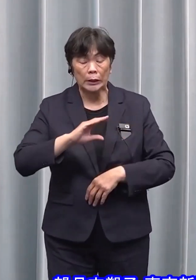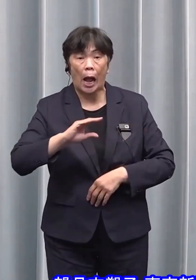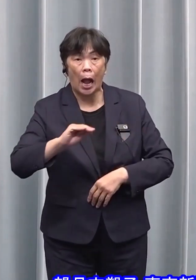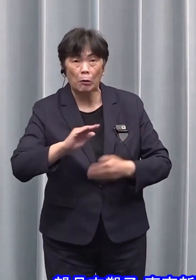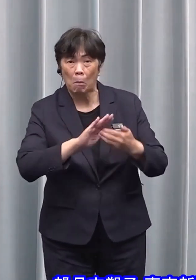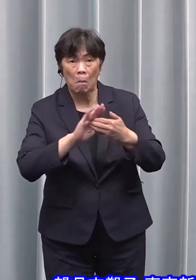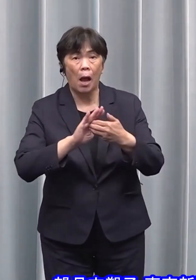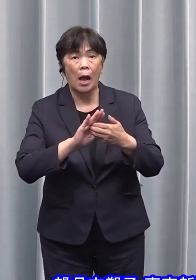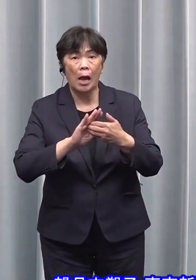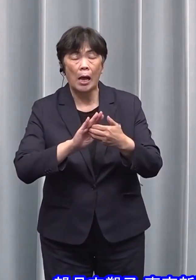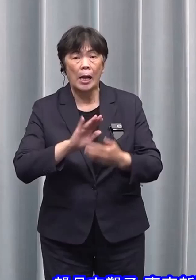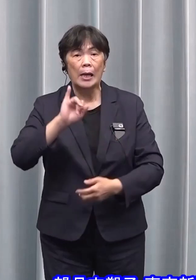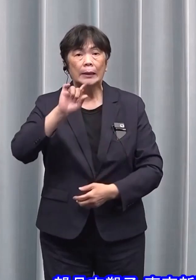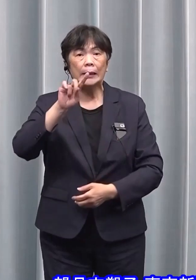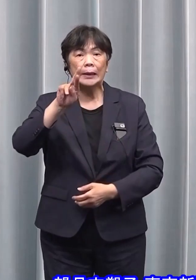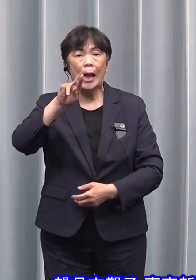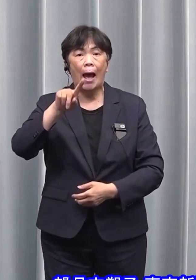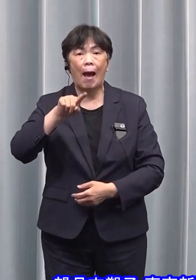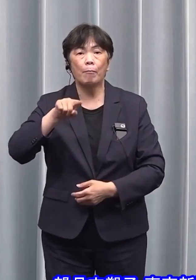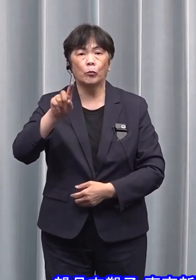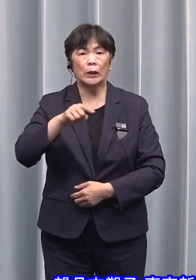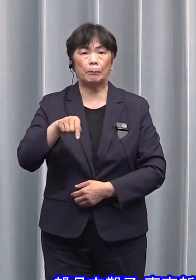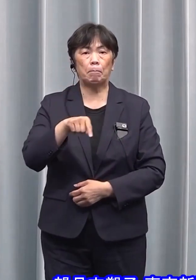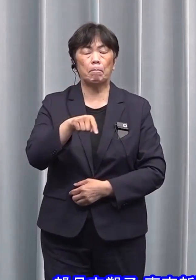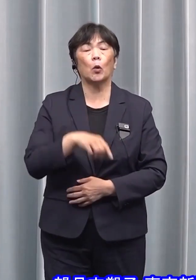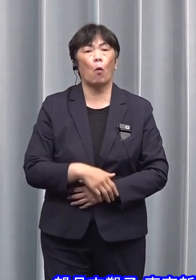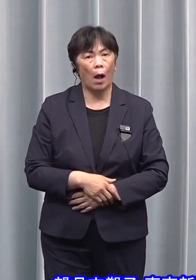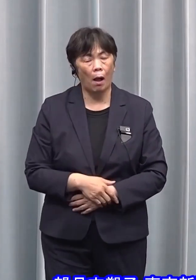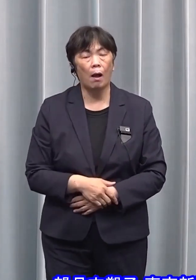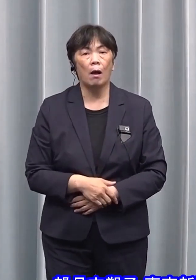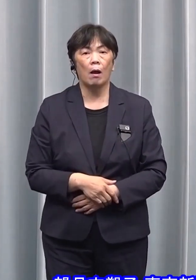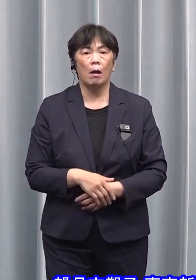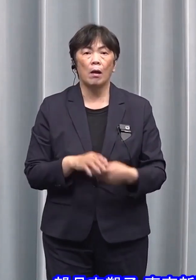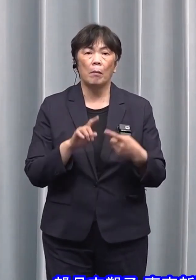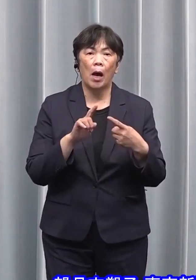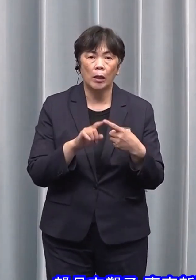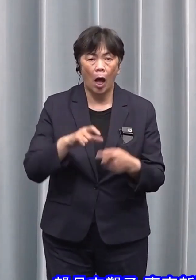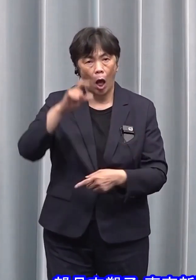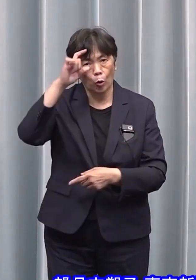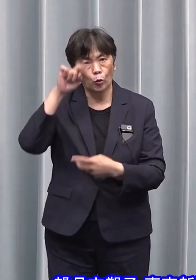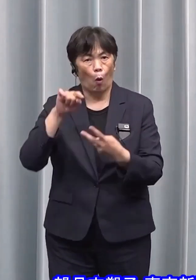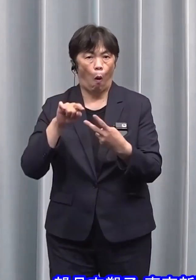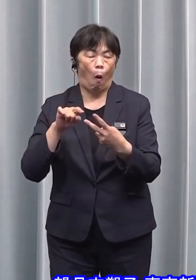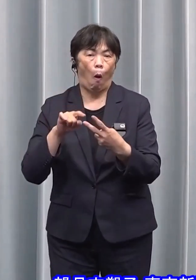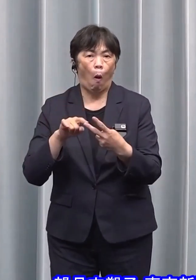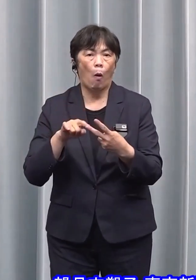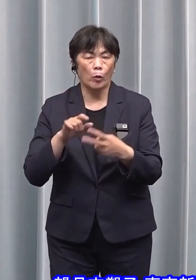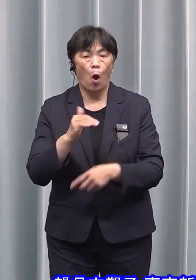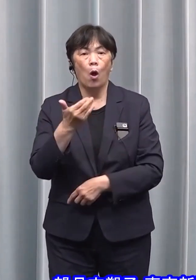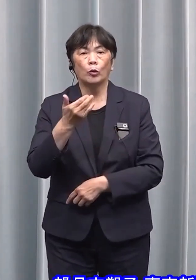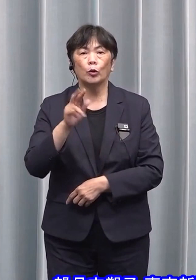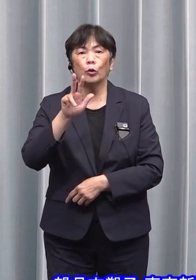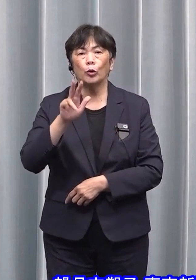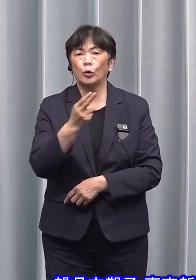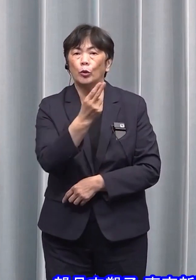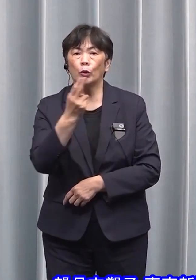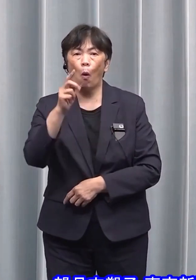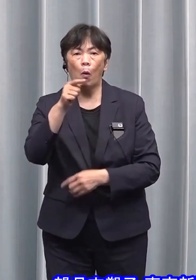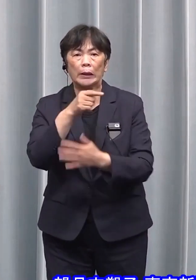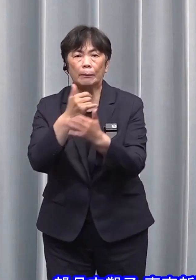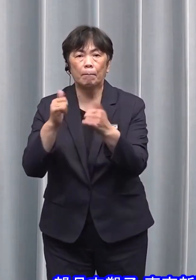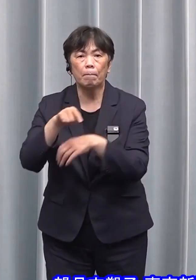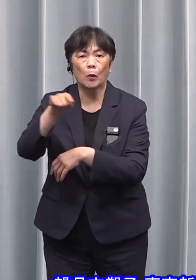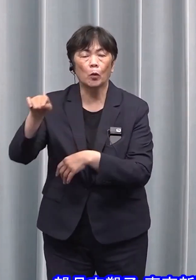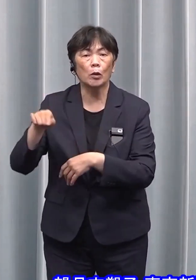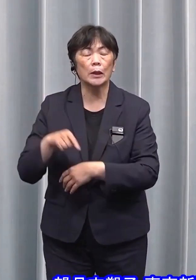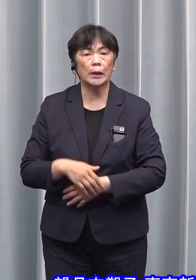、例えばイラン人ですね、イラン人の方とか、それこそトルコで迫害を受けているクルド人の方、こういった方たち